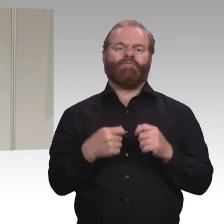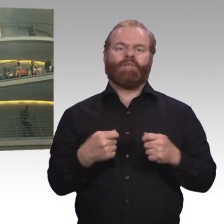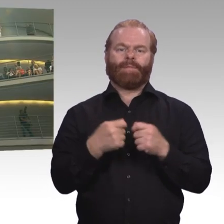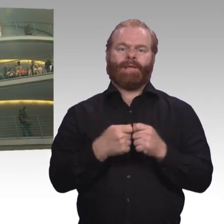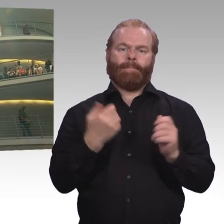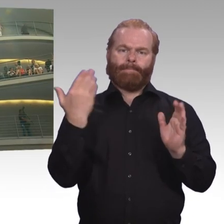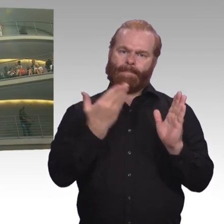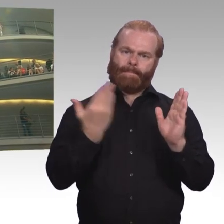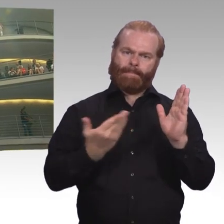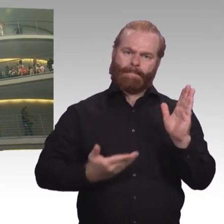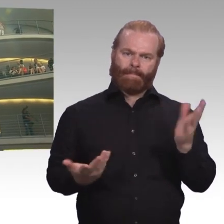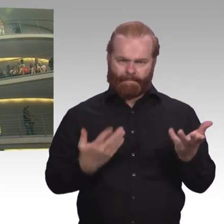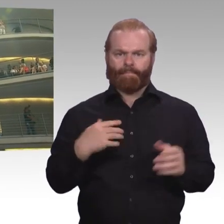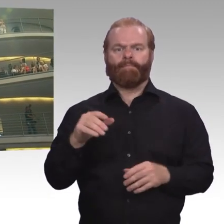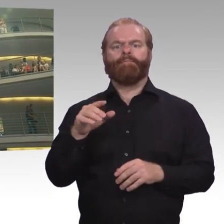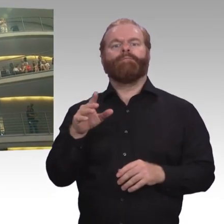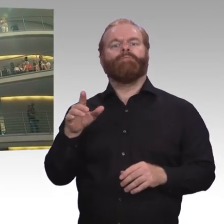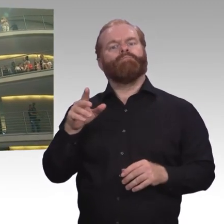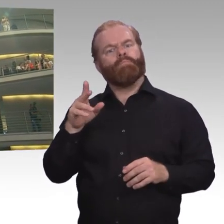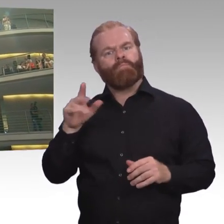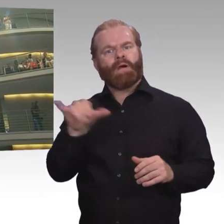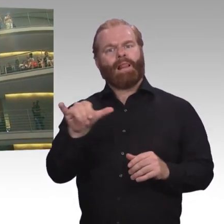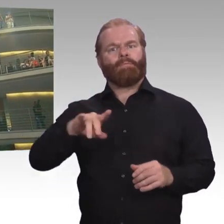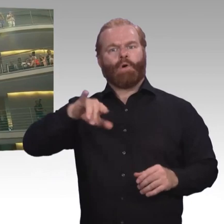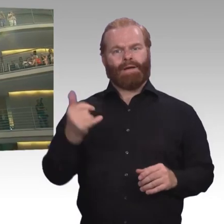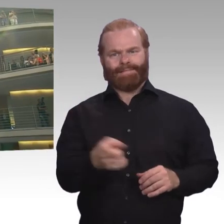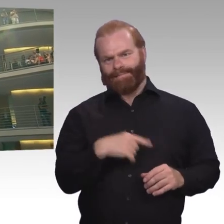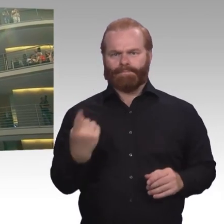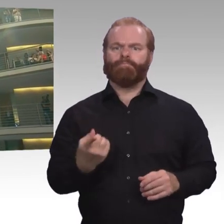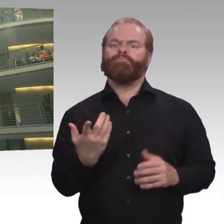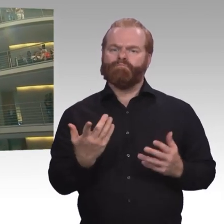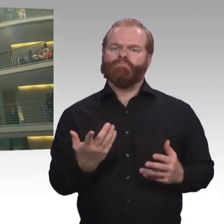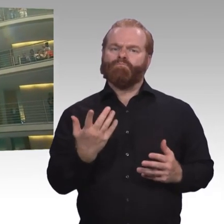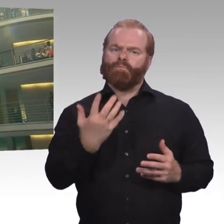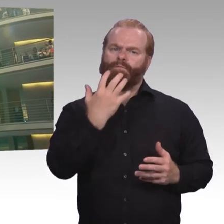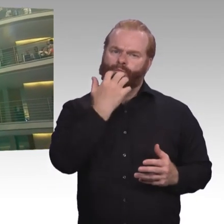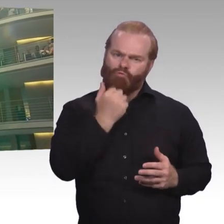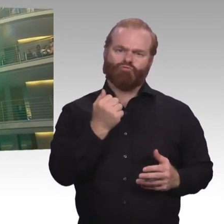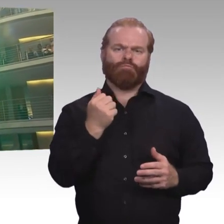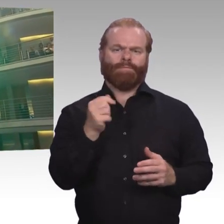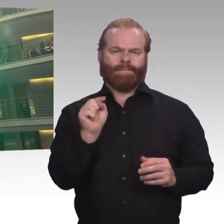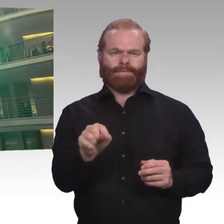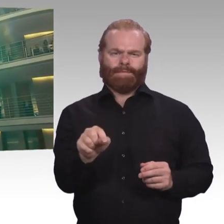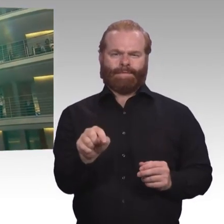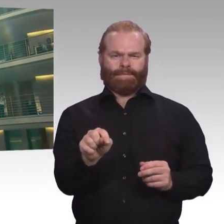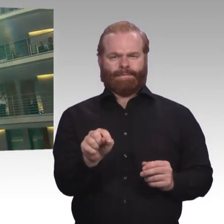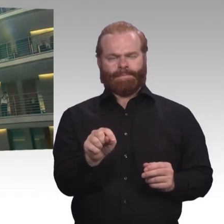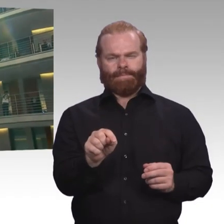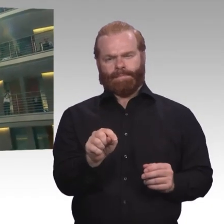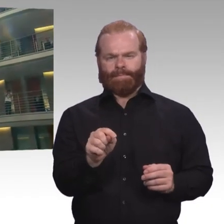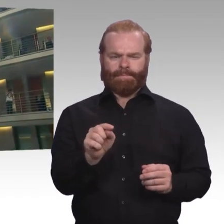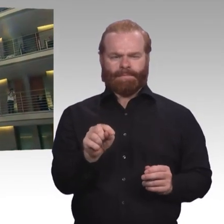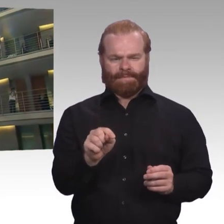das ist mir genauso wichtig, für den Grundbetrieb. Unsere Soldatinnen und Soldaten sollen Tag für Tag